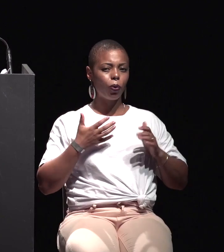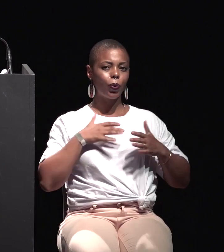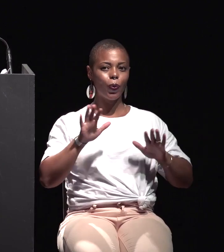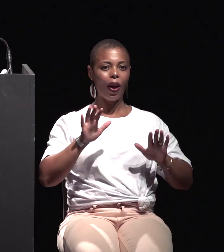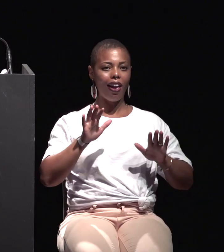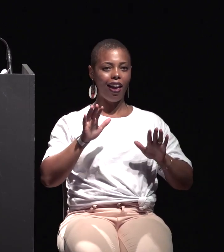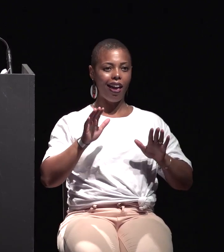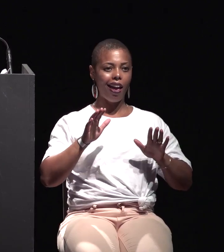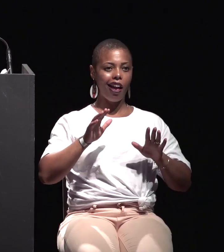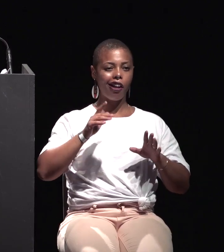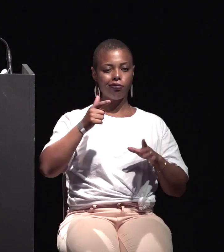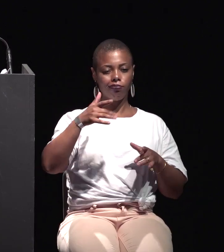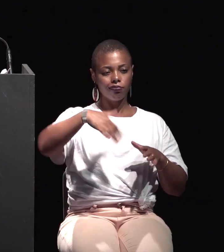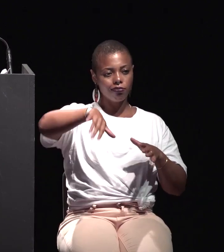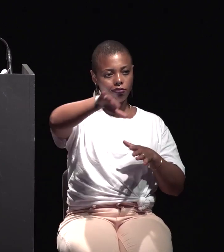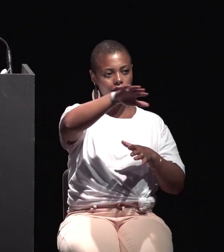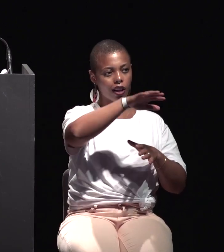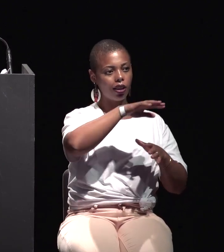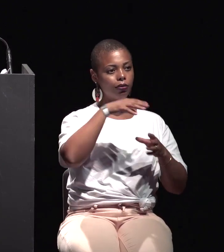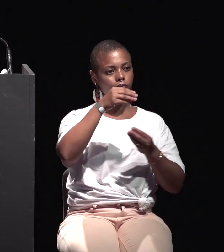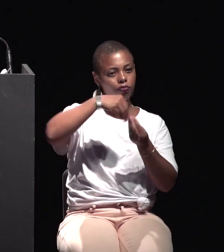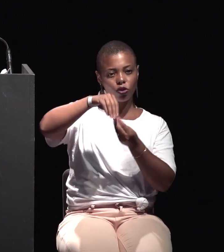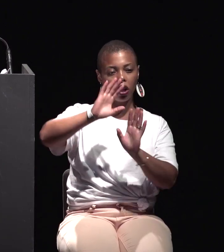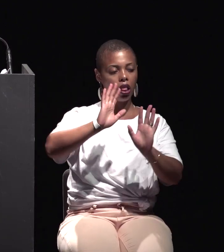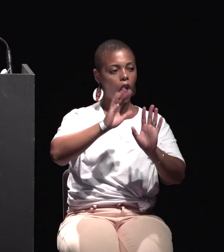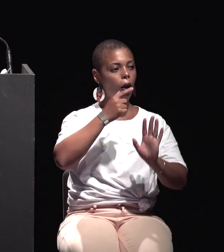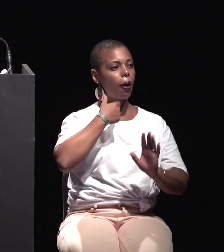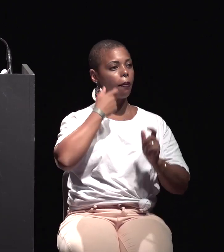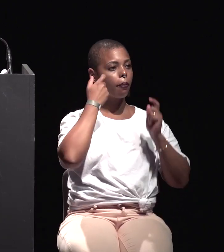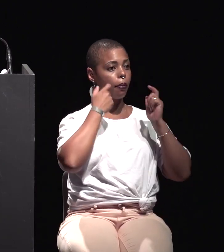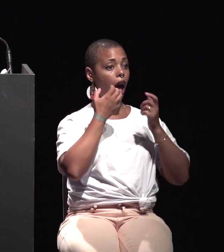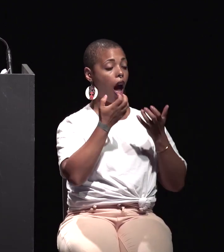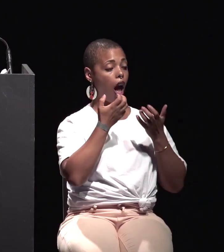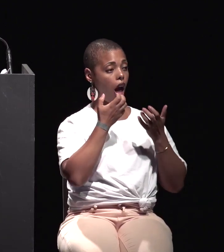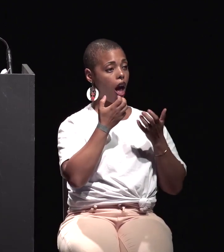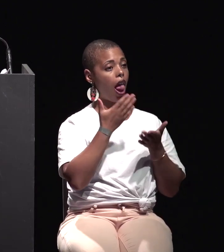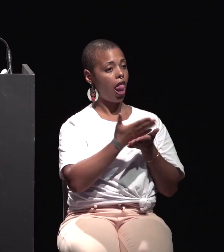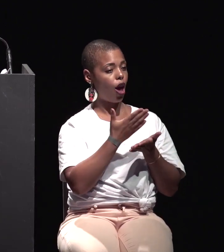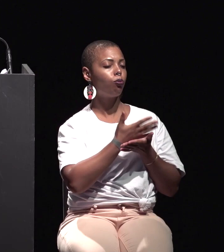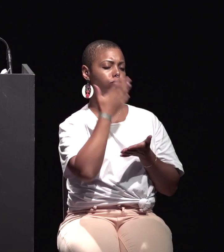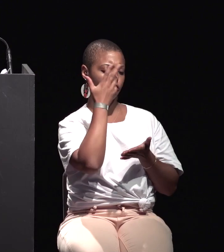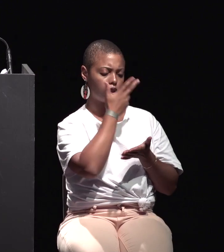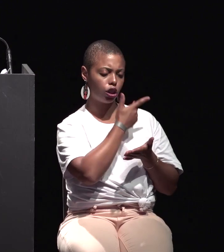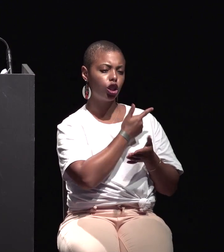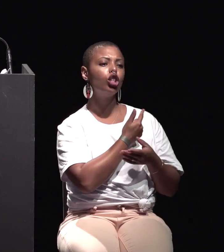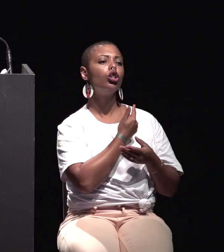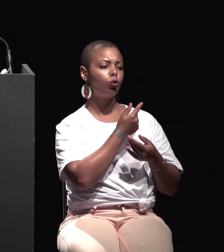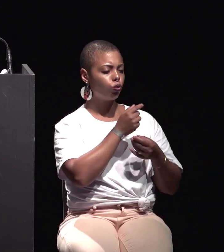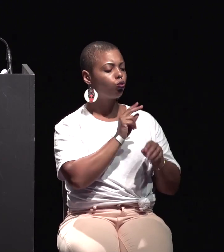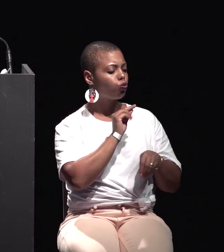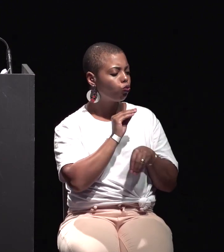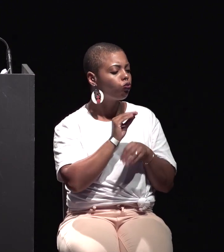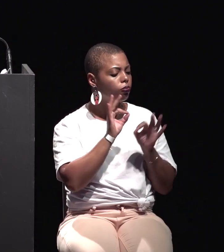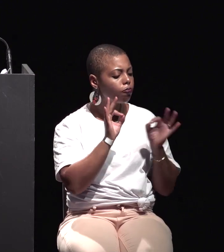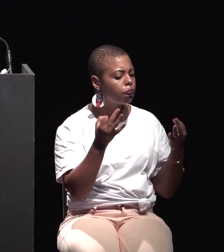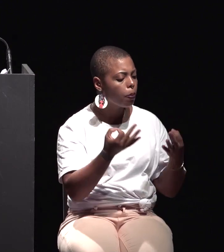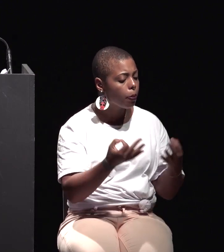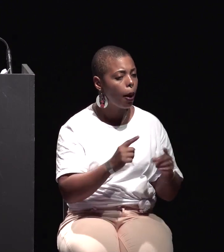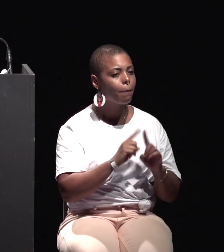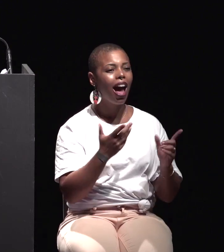publicar livros bonitos, bem cuidados, mas não estão interessadas em inseri-los,